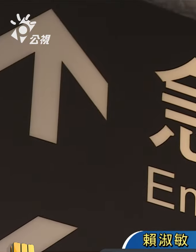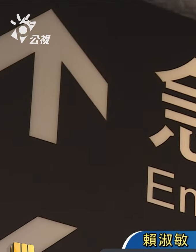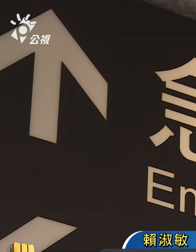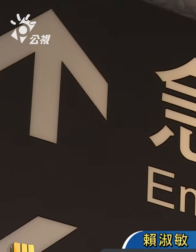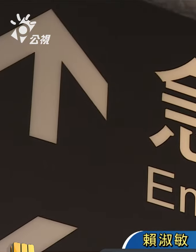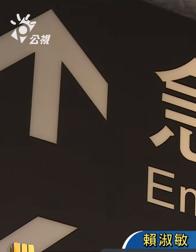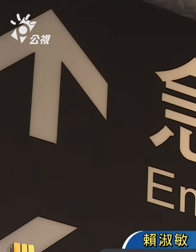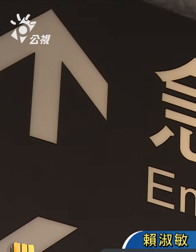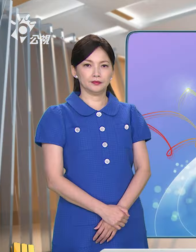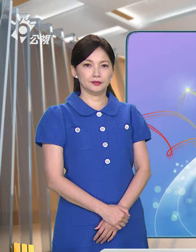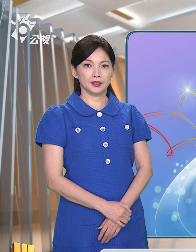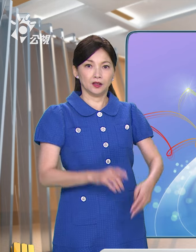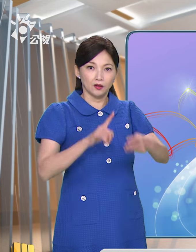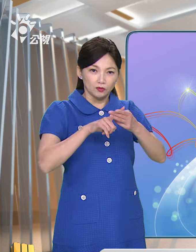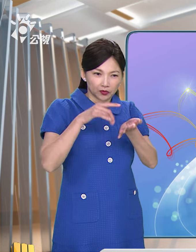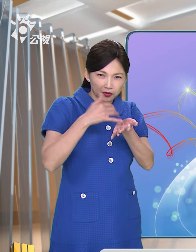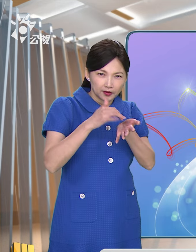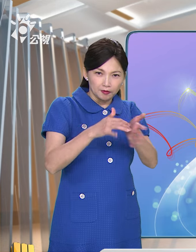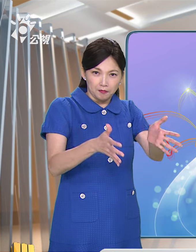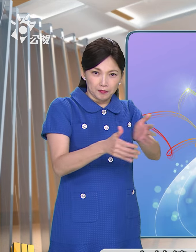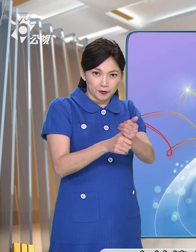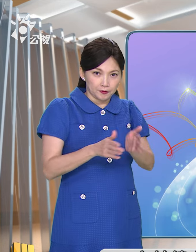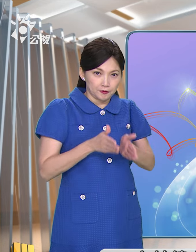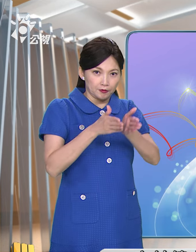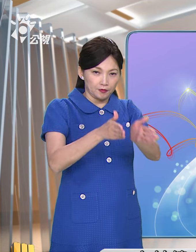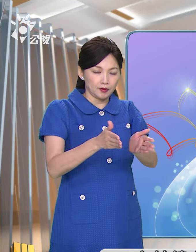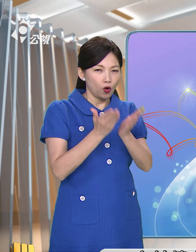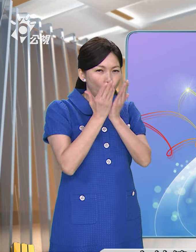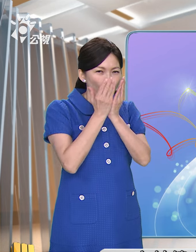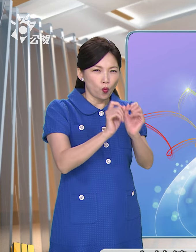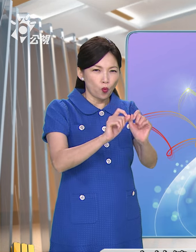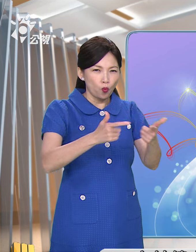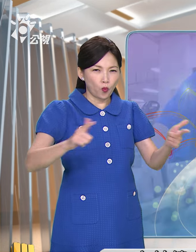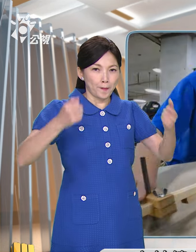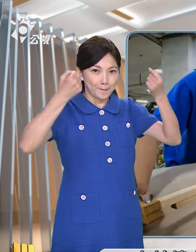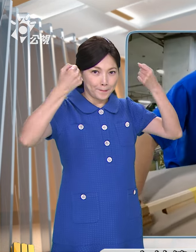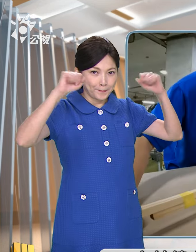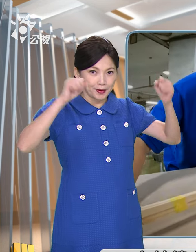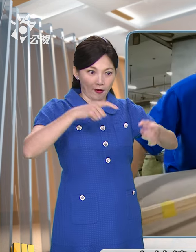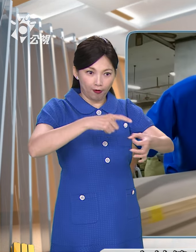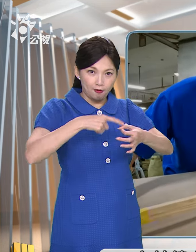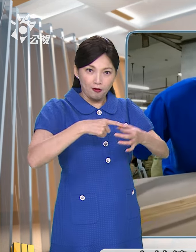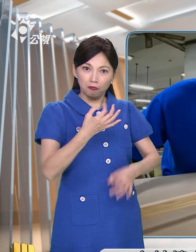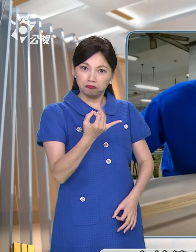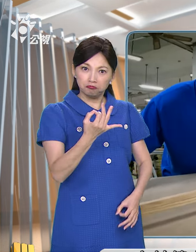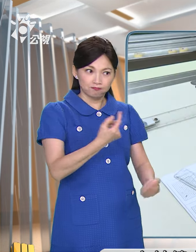报道。 主计总处公布，去年高等教育可支配所